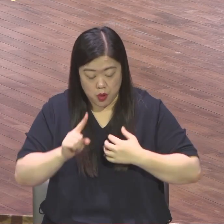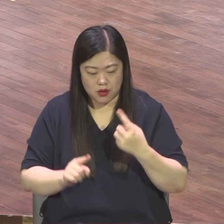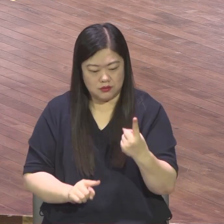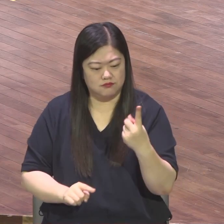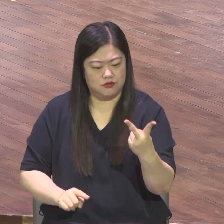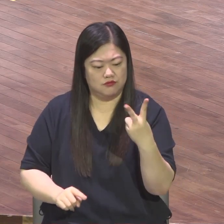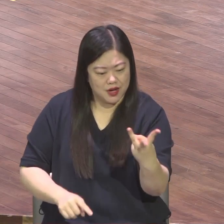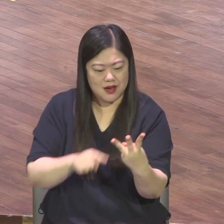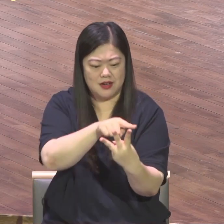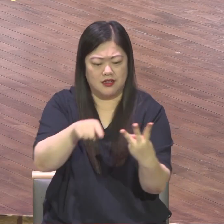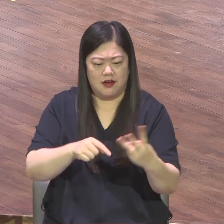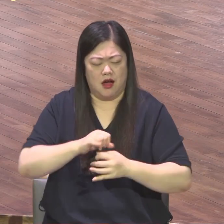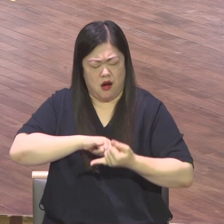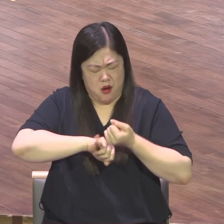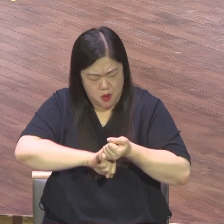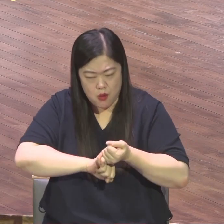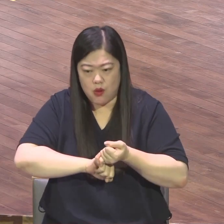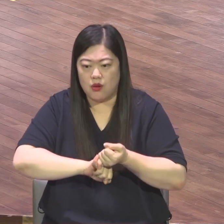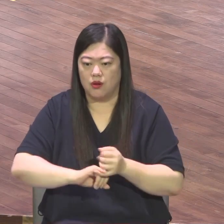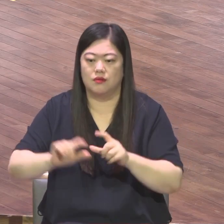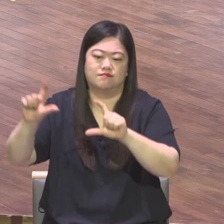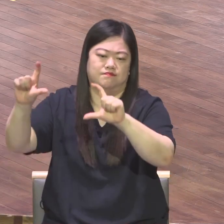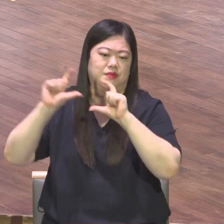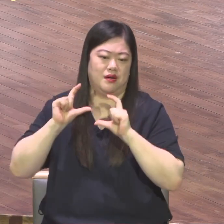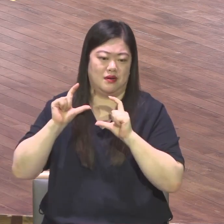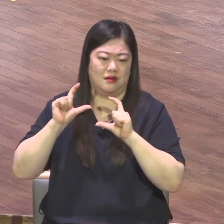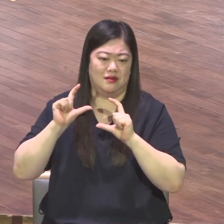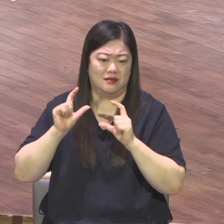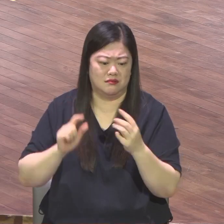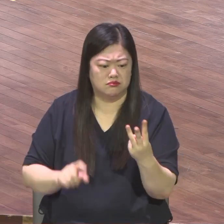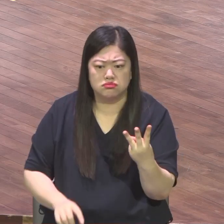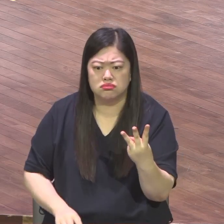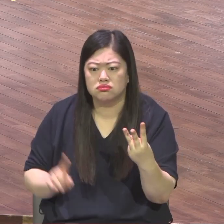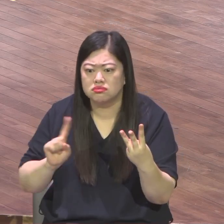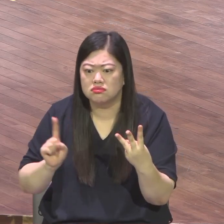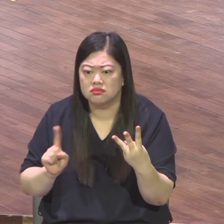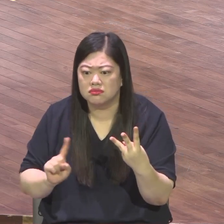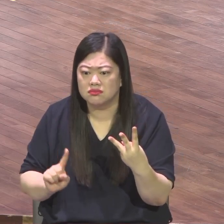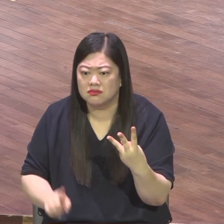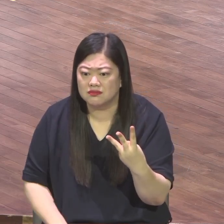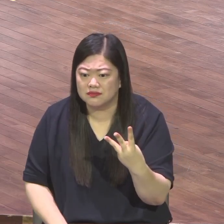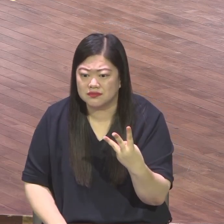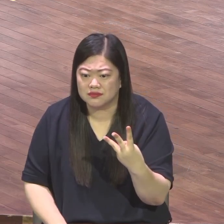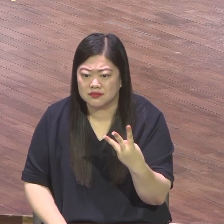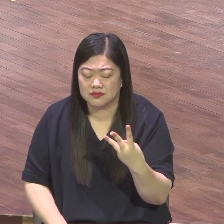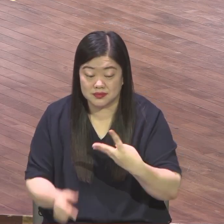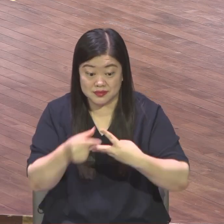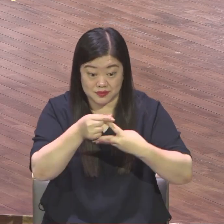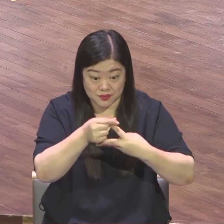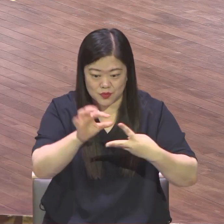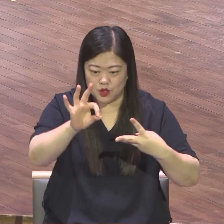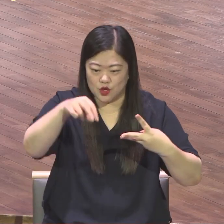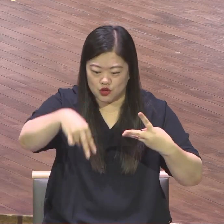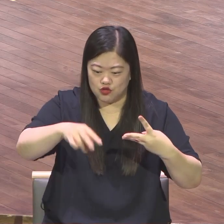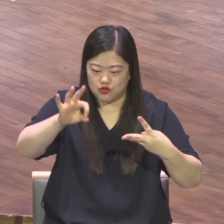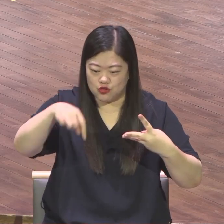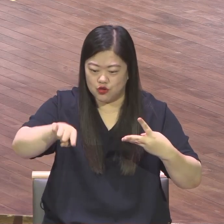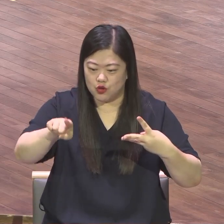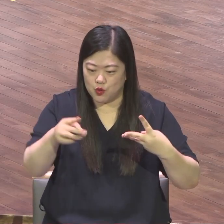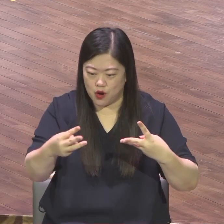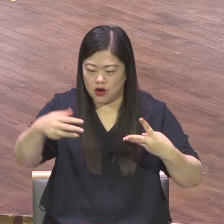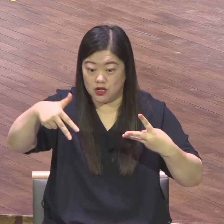절기를 지키라 말씀하셨는데 이 세 절기가 뭐냐? 유월절, 맥추절,